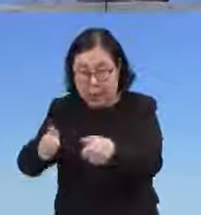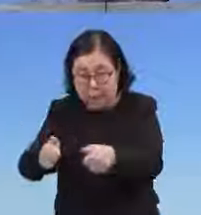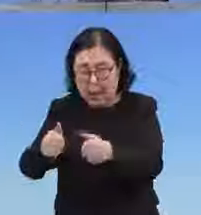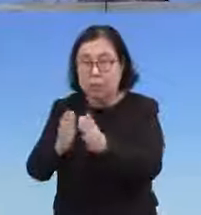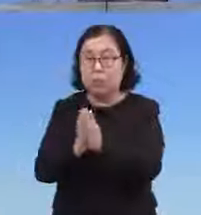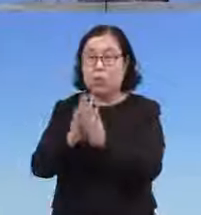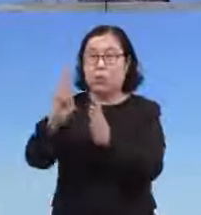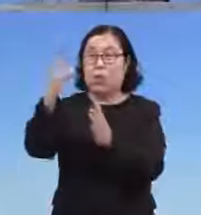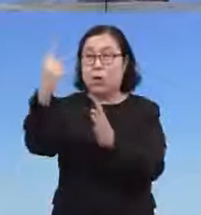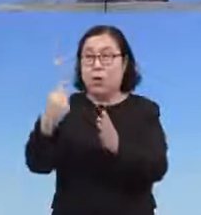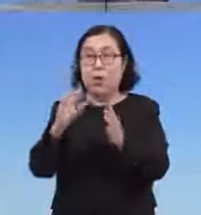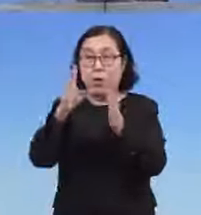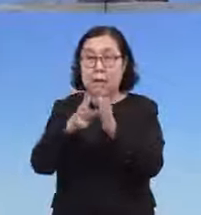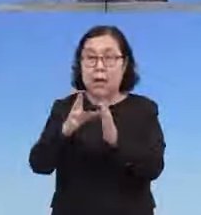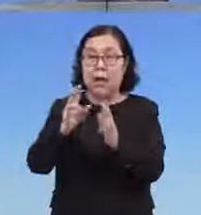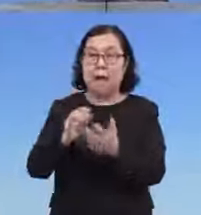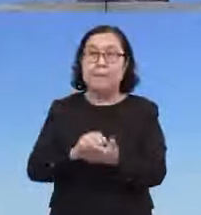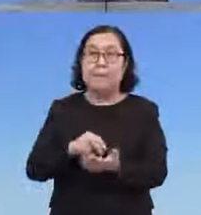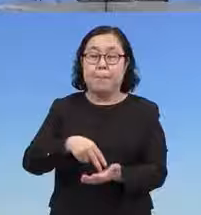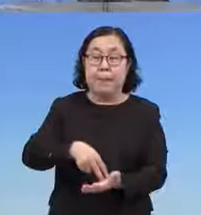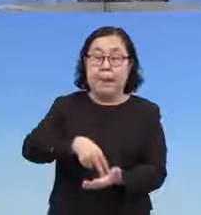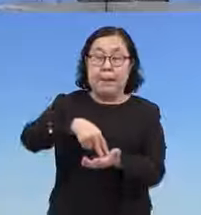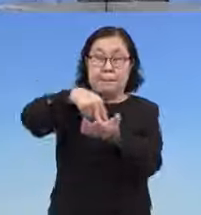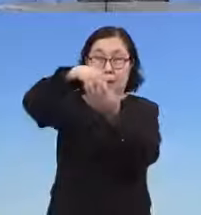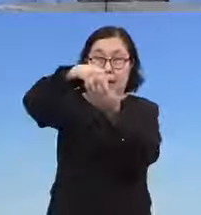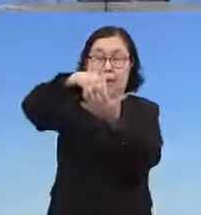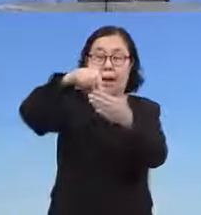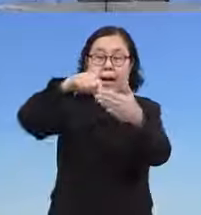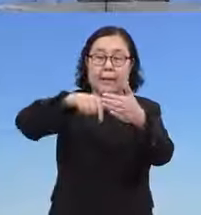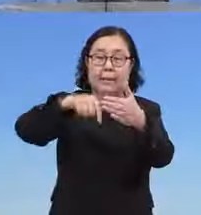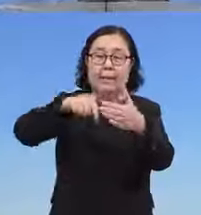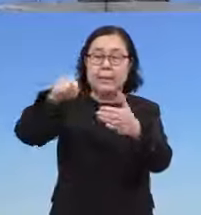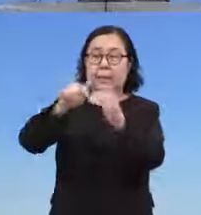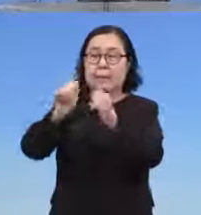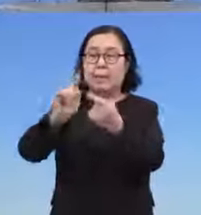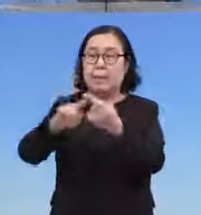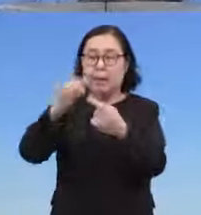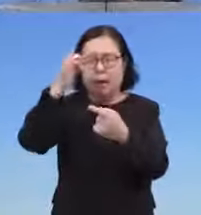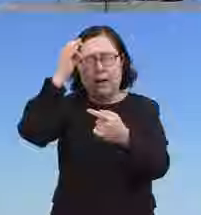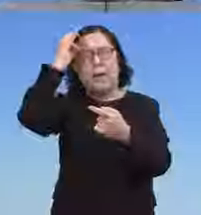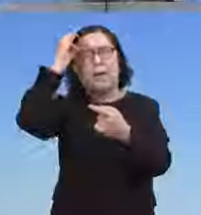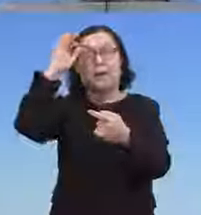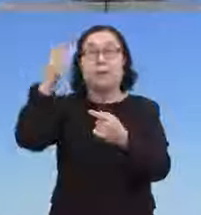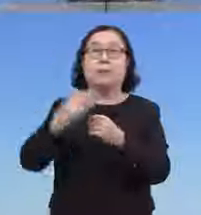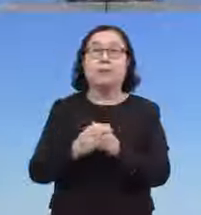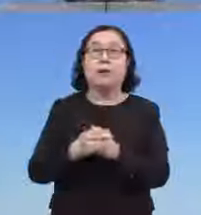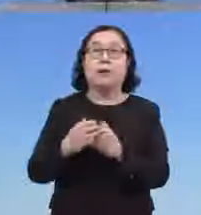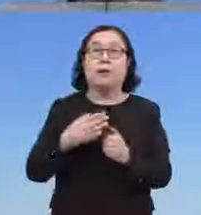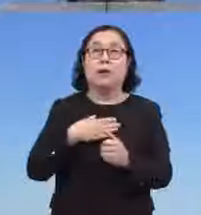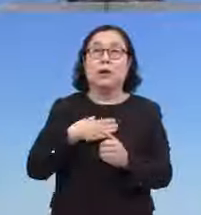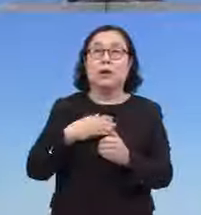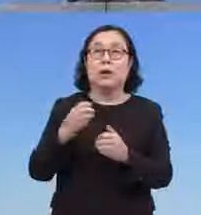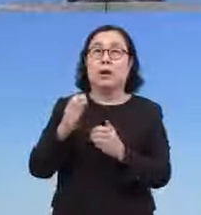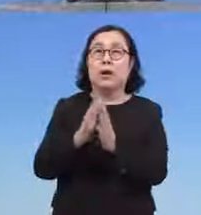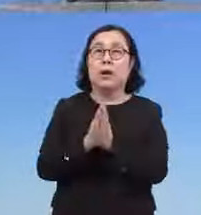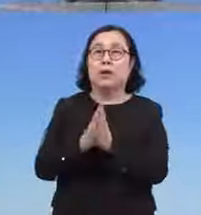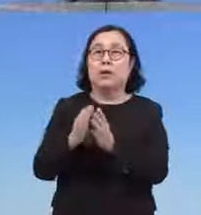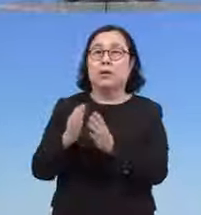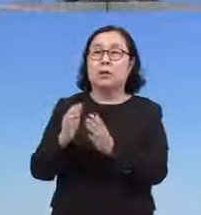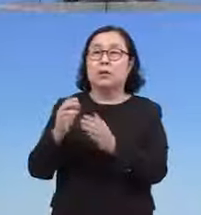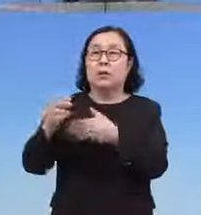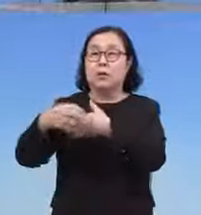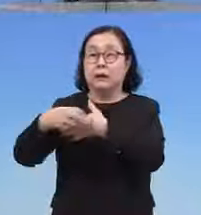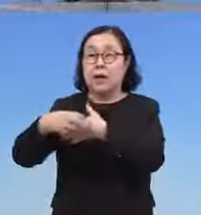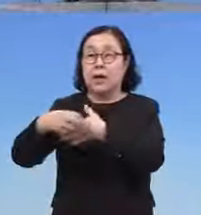인사하고 나오는데 엘리베이터에서 내가 이분에 대한 인식을 갖게 된 거예요. 그때 이제 같이 원장님이